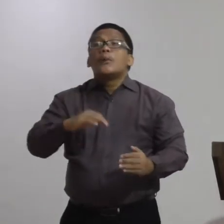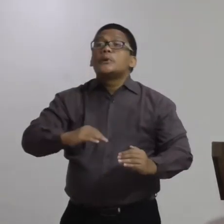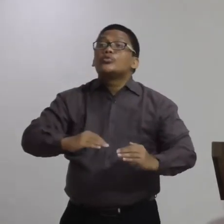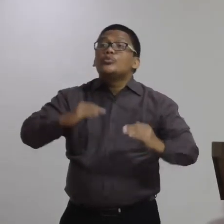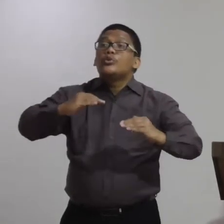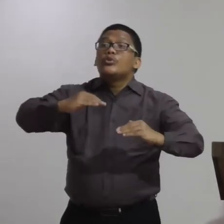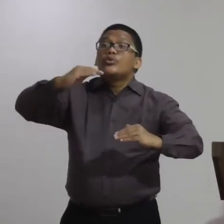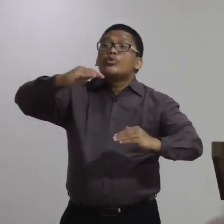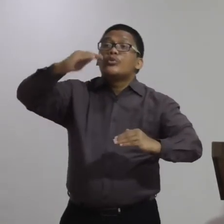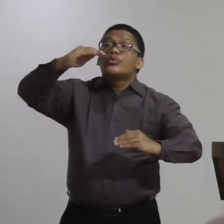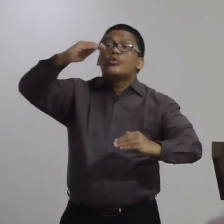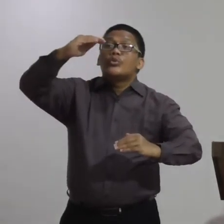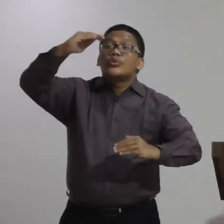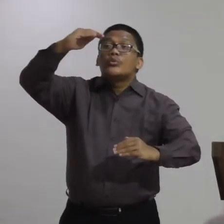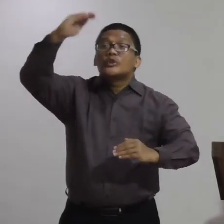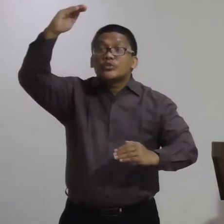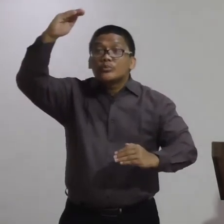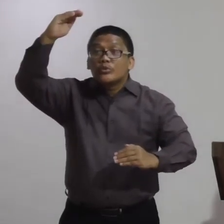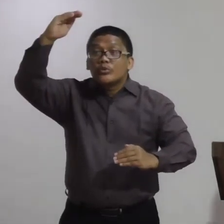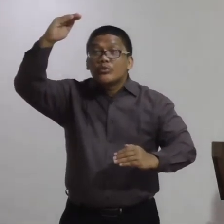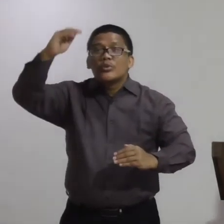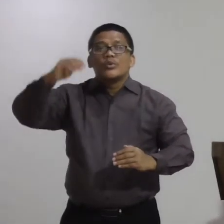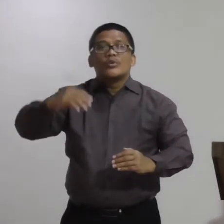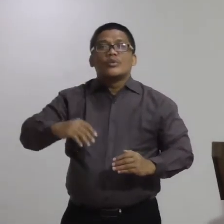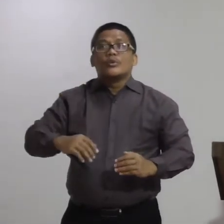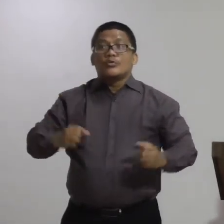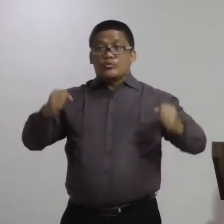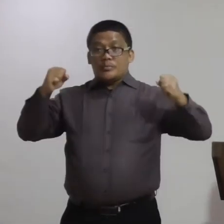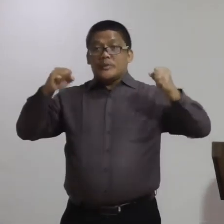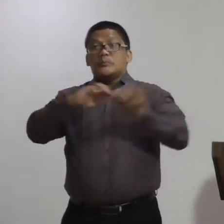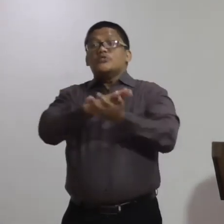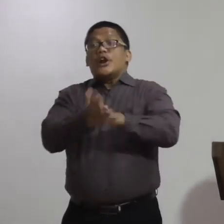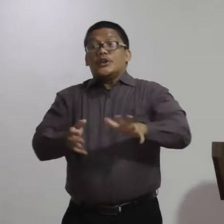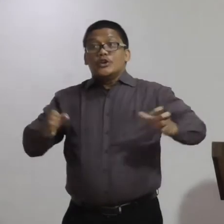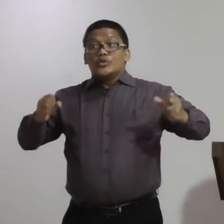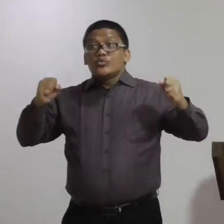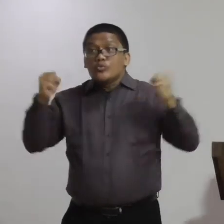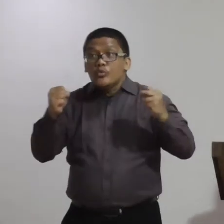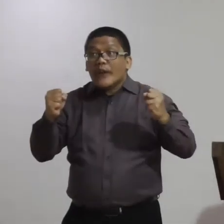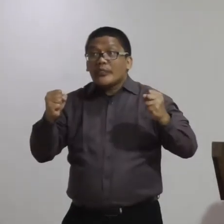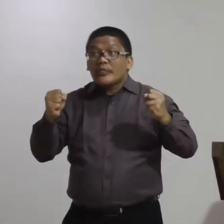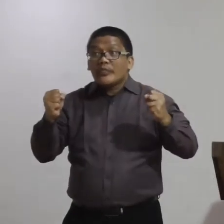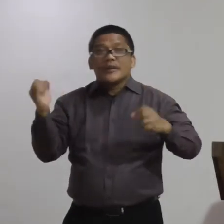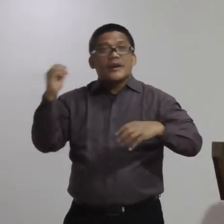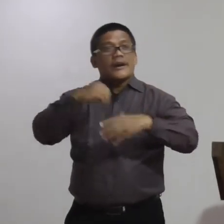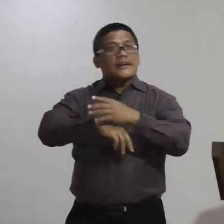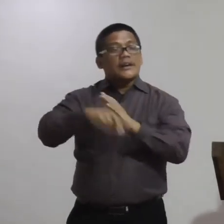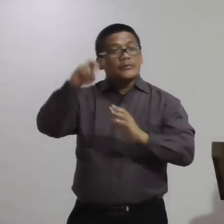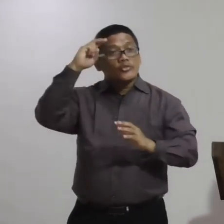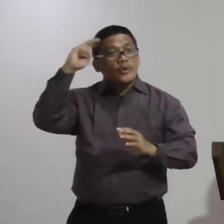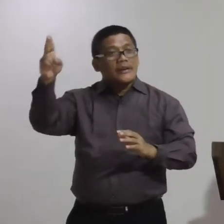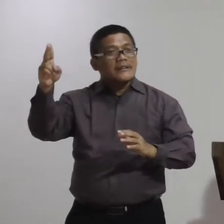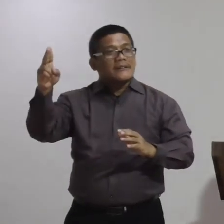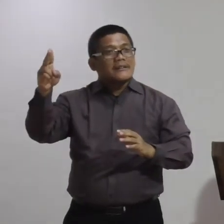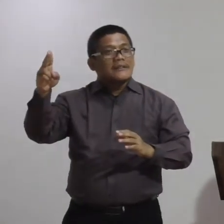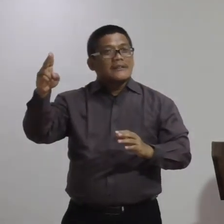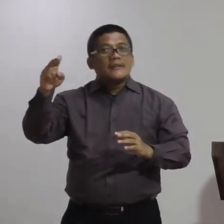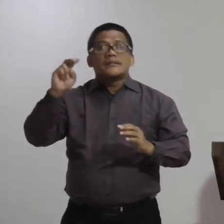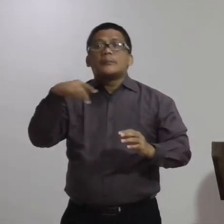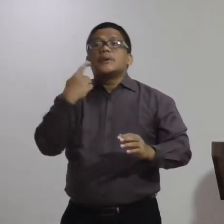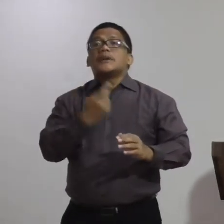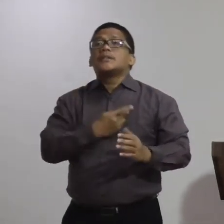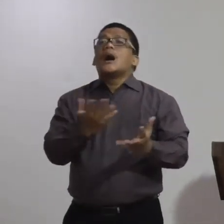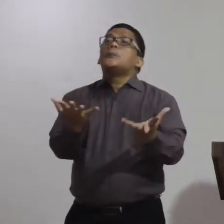secara, ya, secara kuat dalam Tuhan, ya, sampai kita mendapatkan tadi